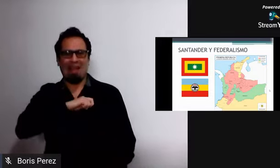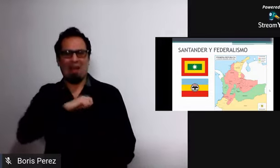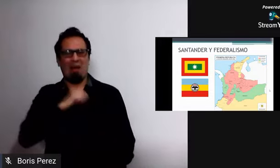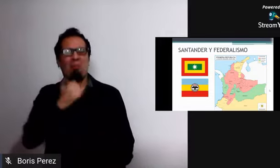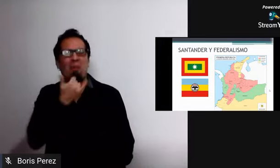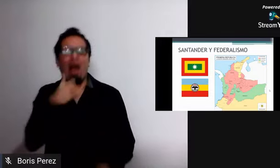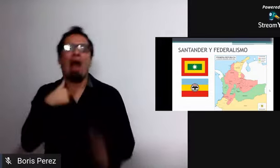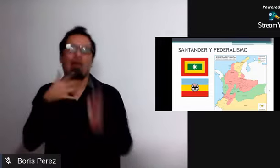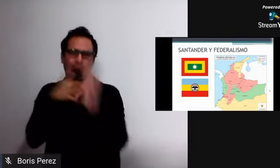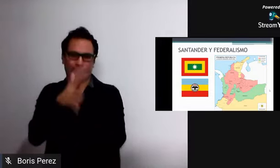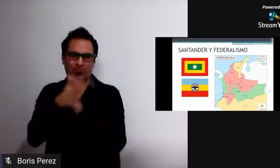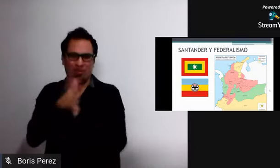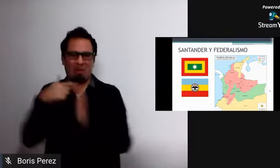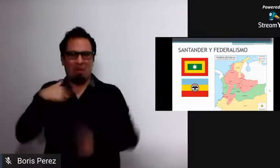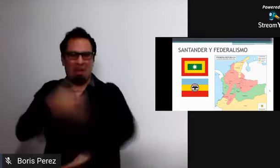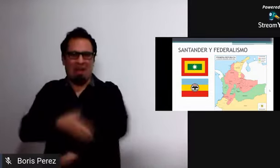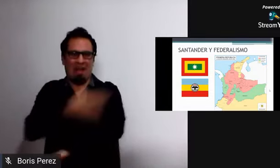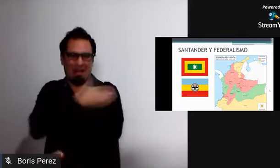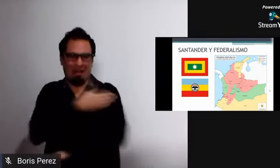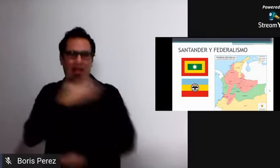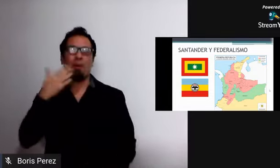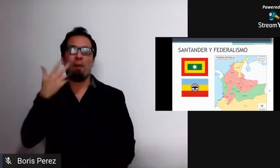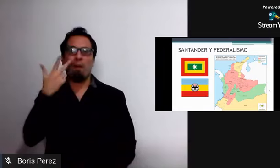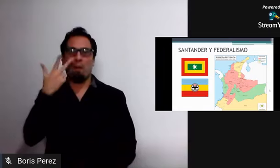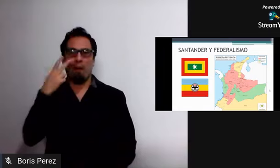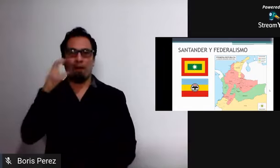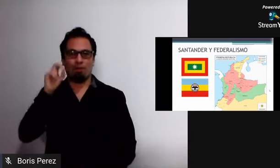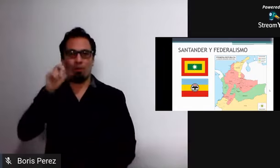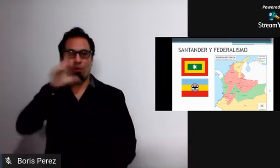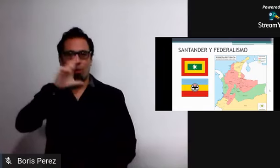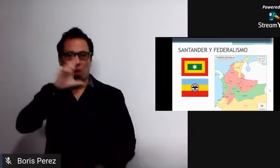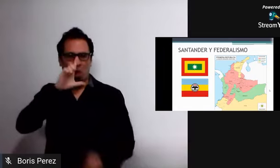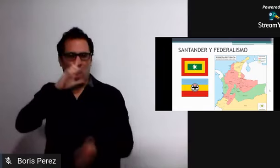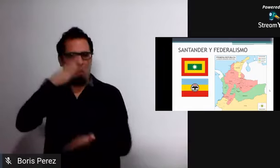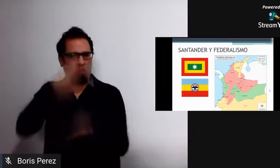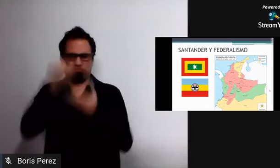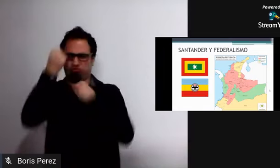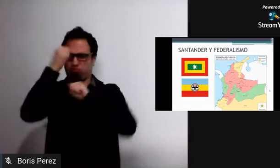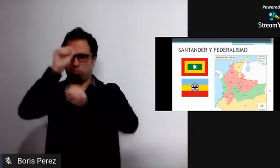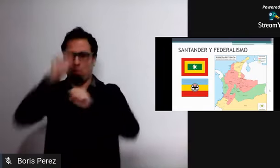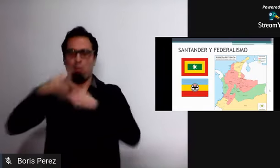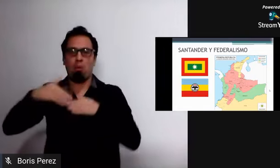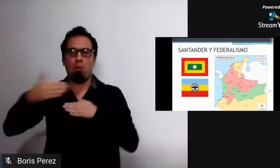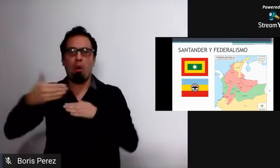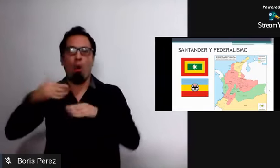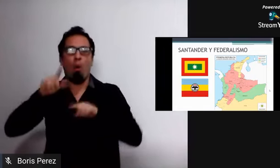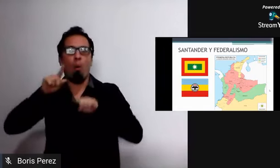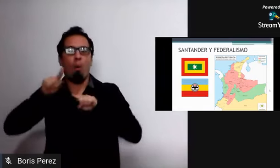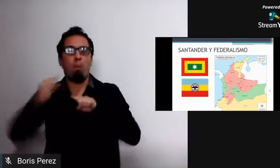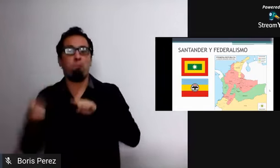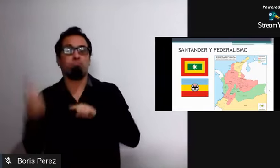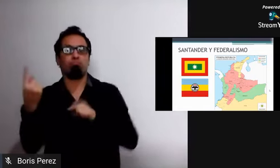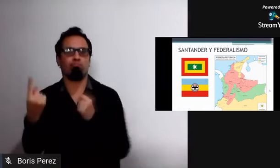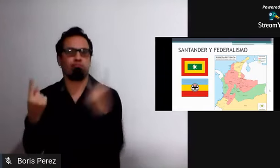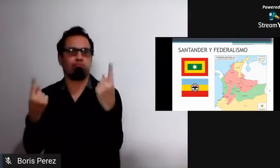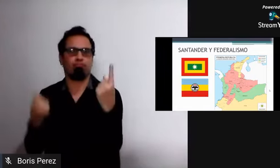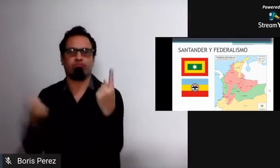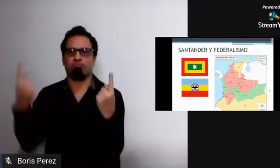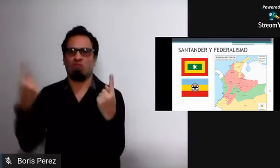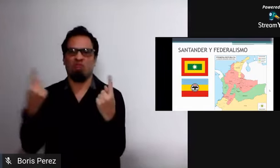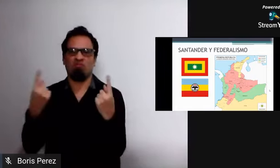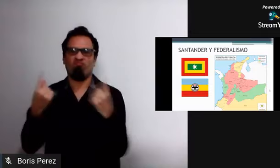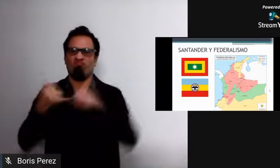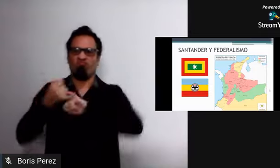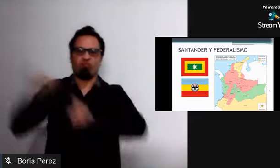hacían parte de otro movimiento político. Los que estaban sombreados con el color amarillo todavía